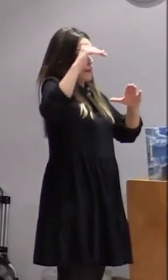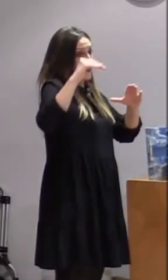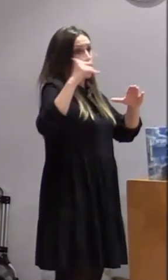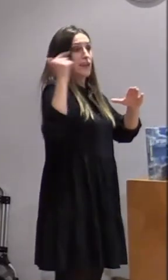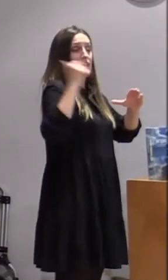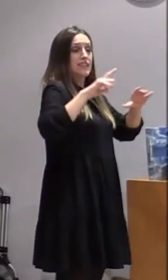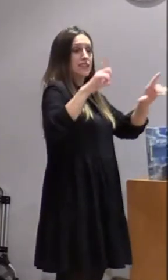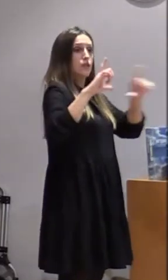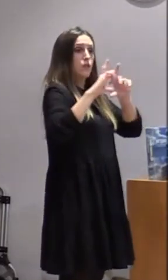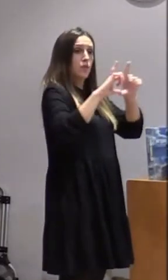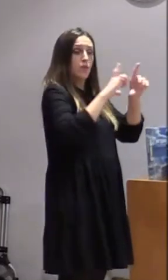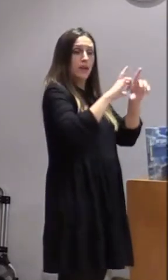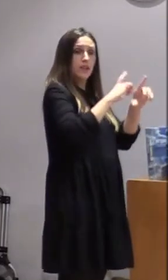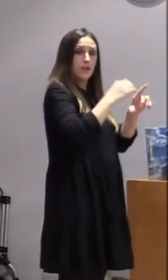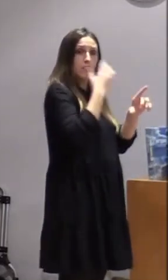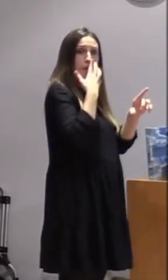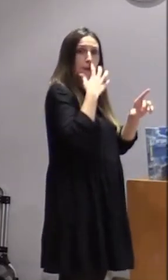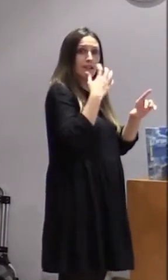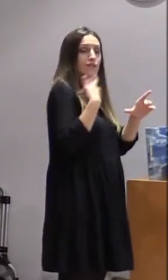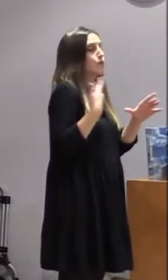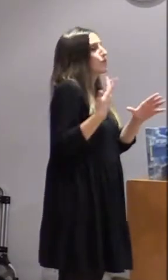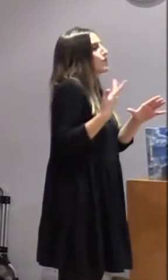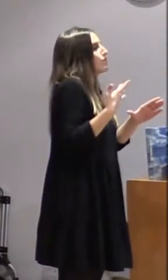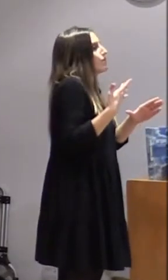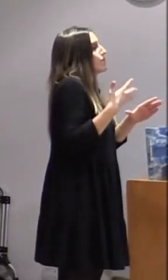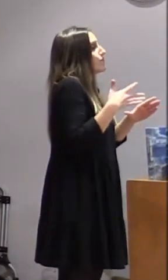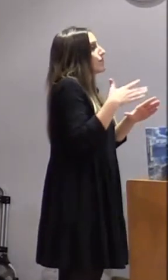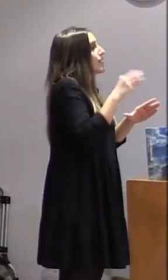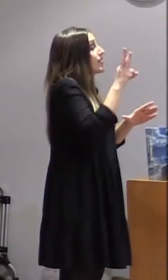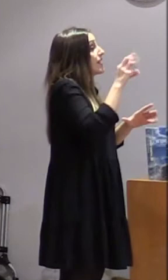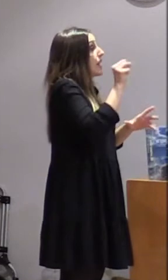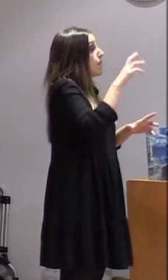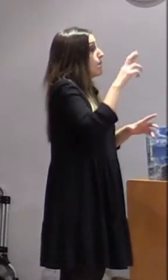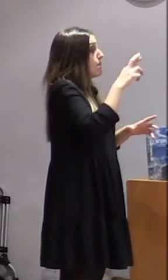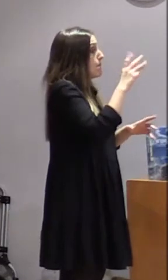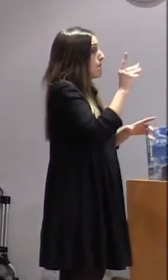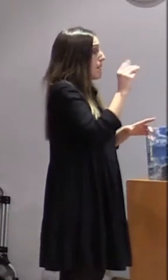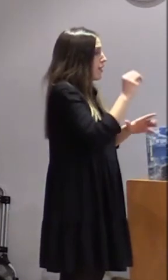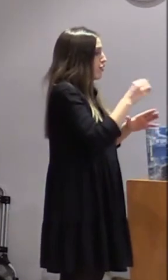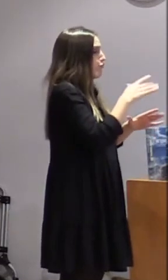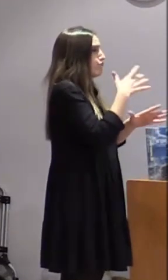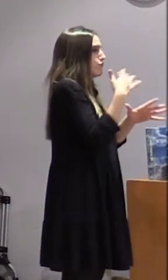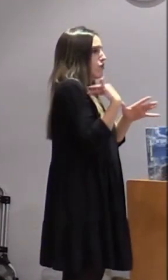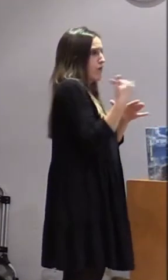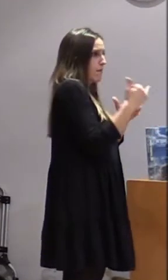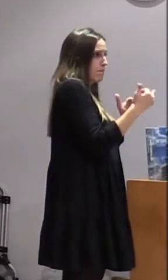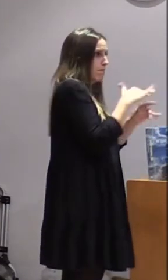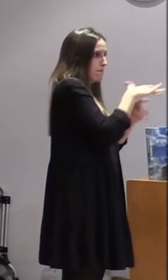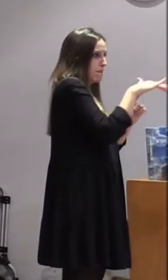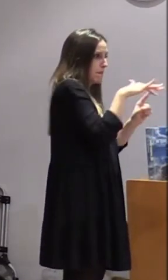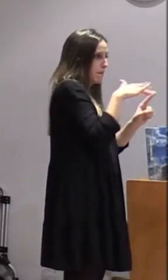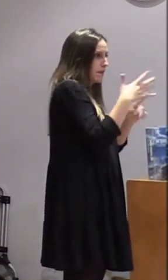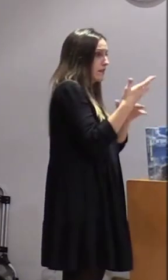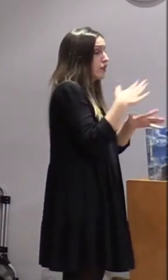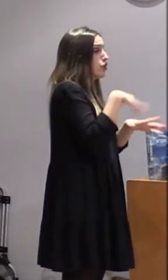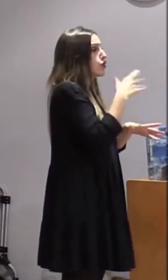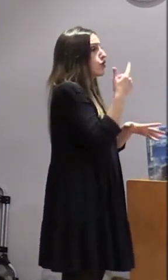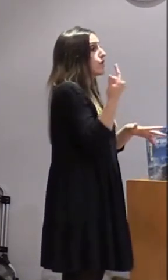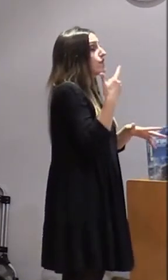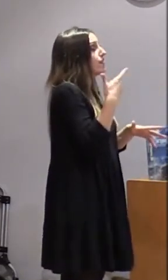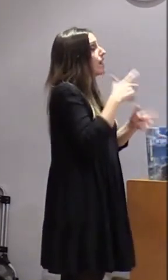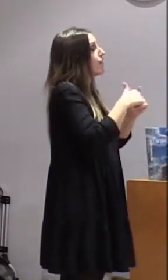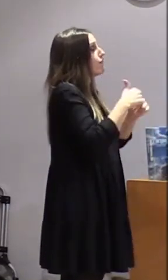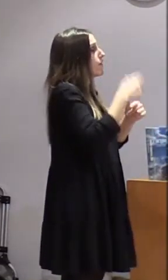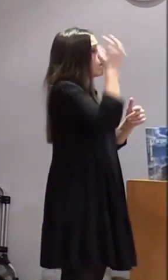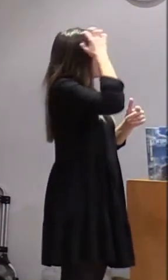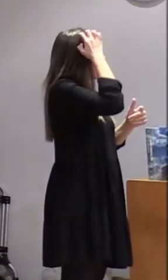Estos cuadros los ambientaba en el Pardo, que es donde iban a cazar la familia real. Y